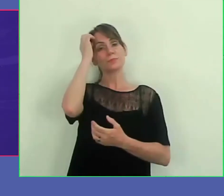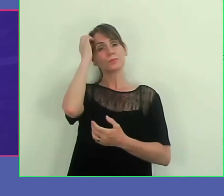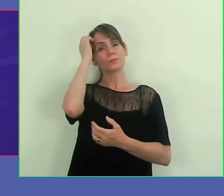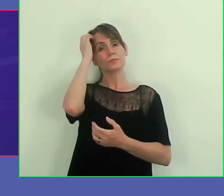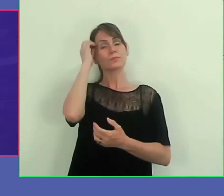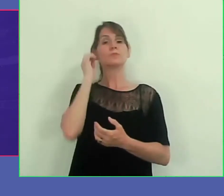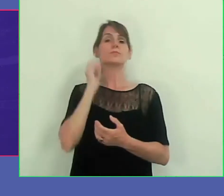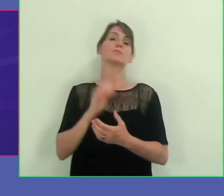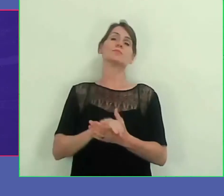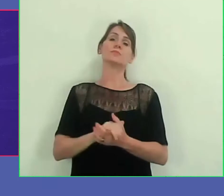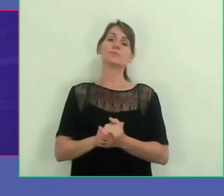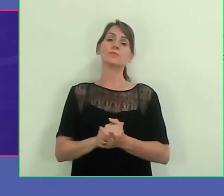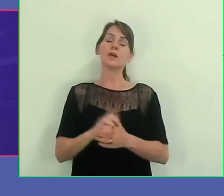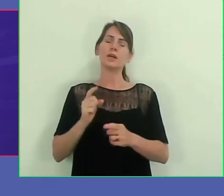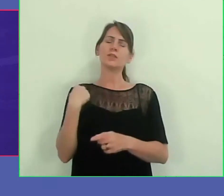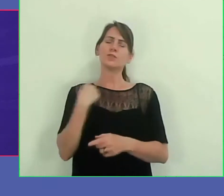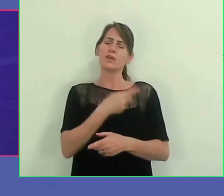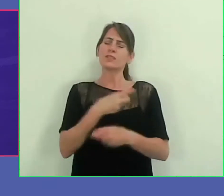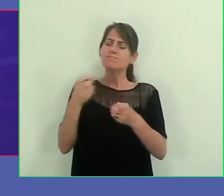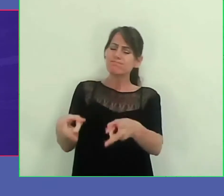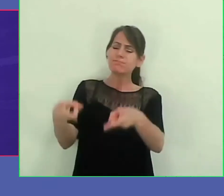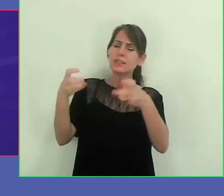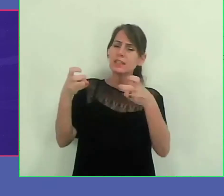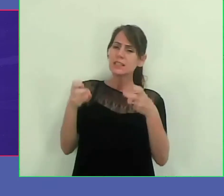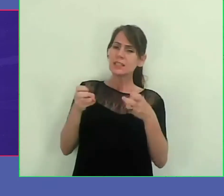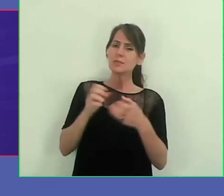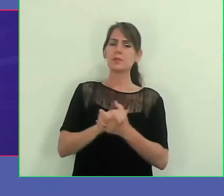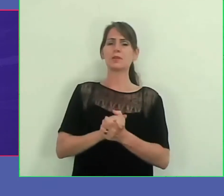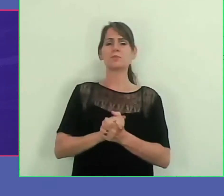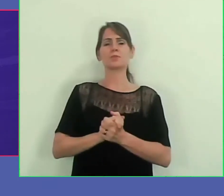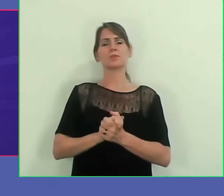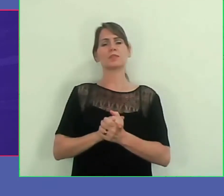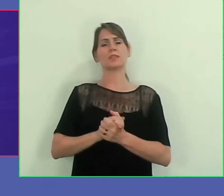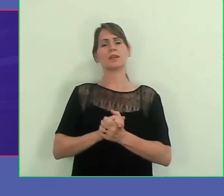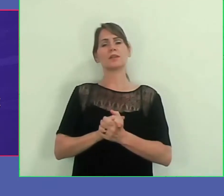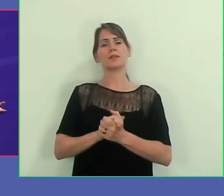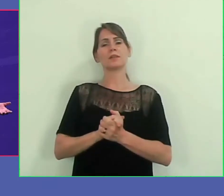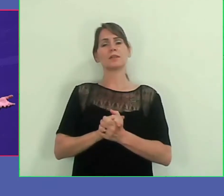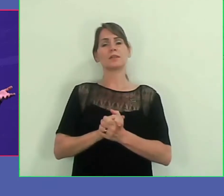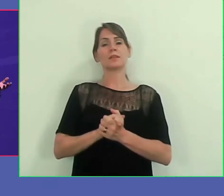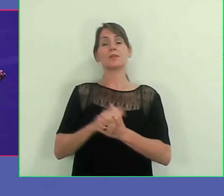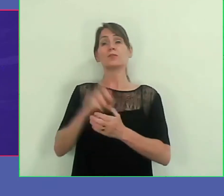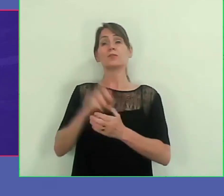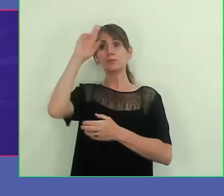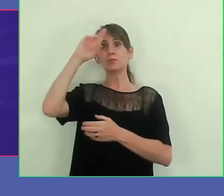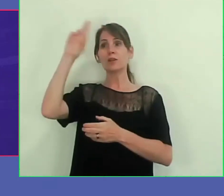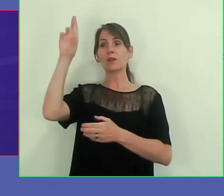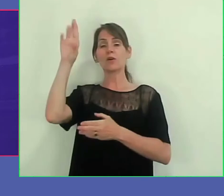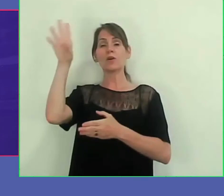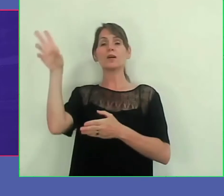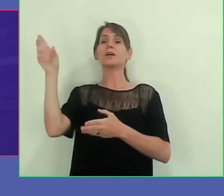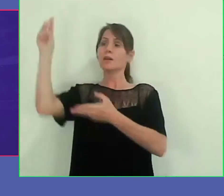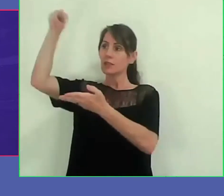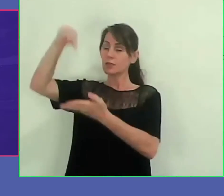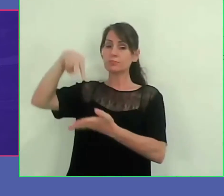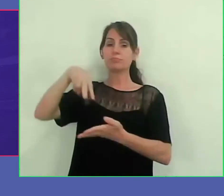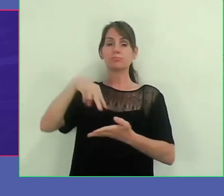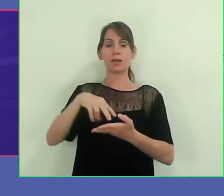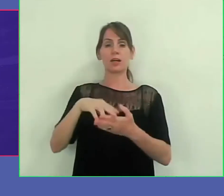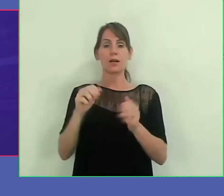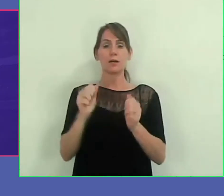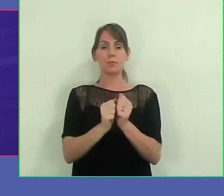nós percebemos que a aurora está chegando, nós percebemos que o tempo de Apocalipse chegou, os